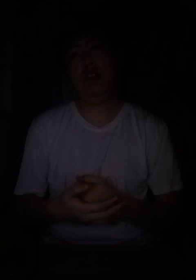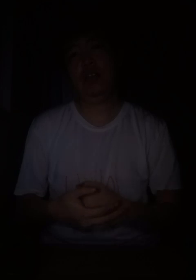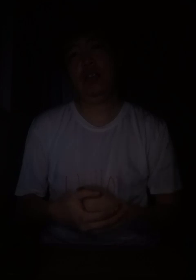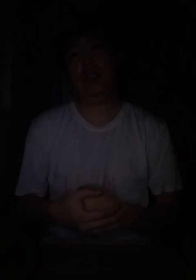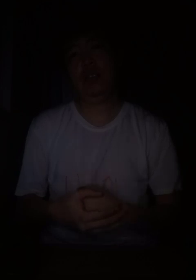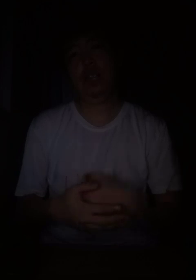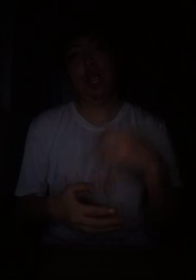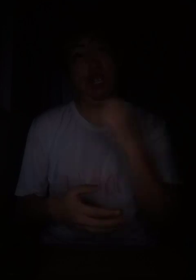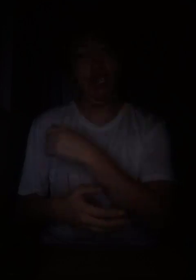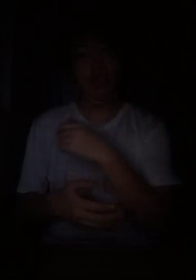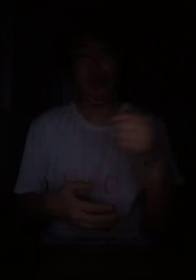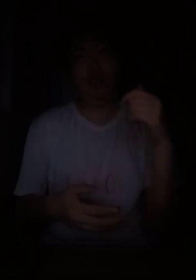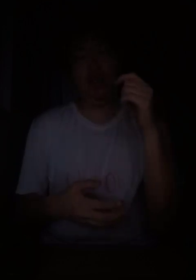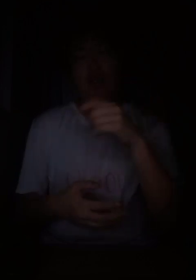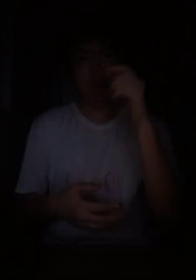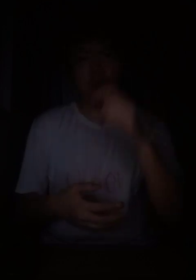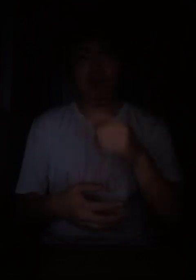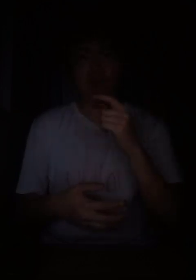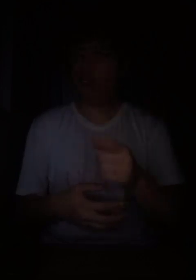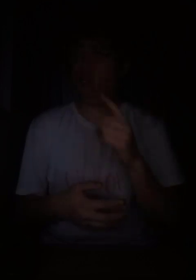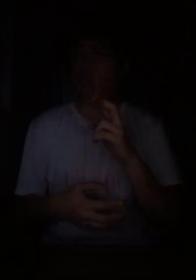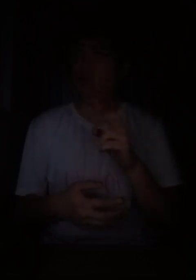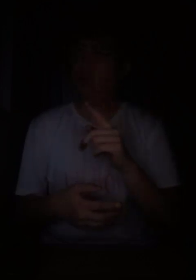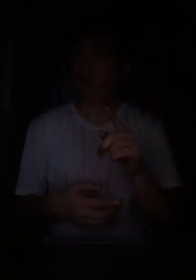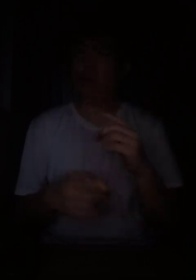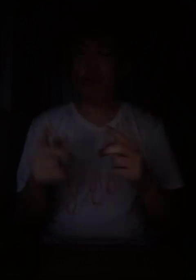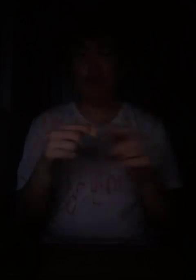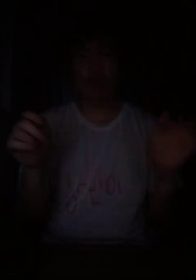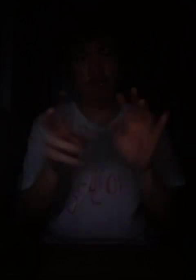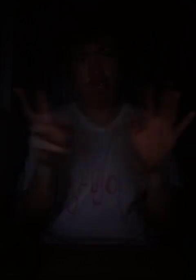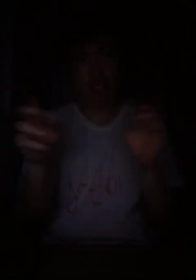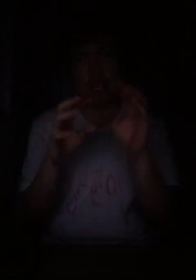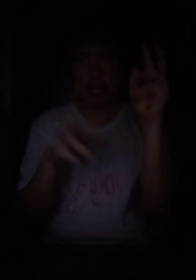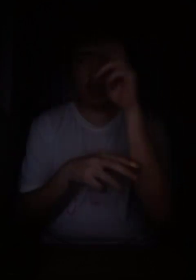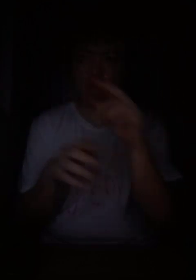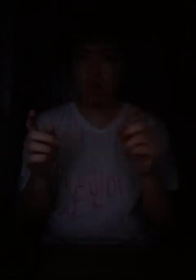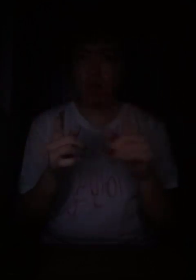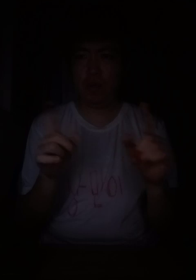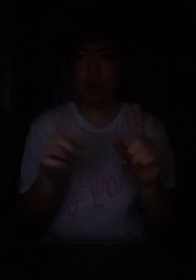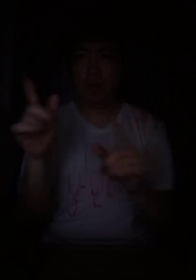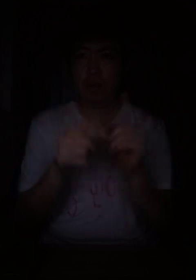나이든 개를 이른바 미끼견으로 이용해서 투견의 공격성을 키운다는 겁니다.